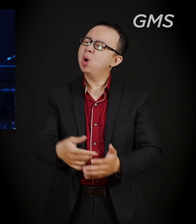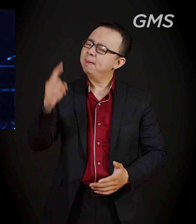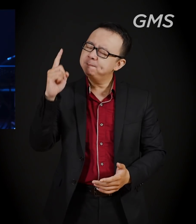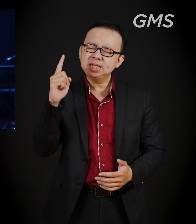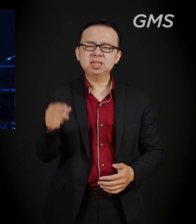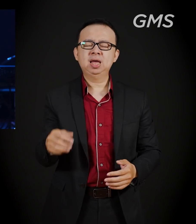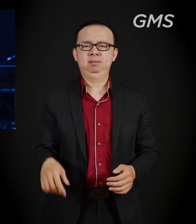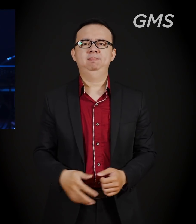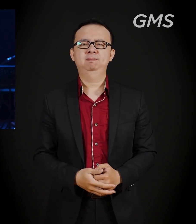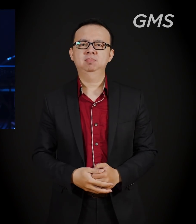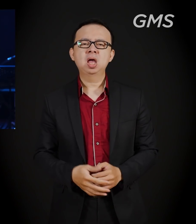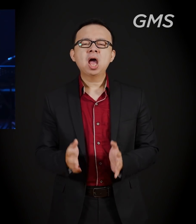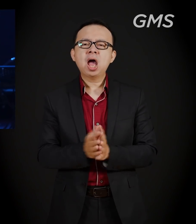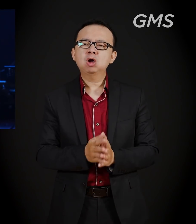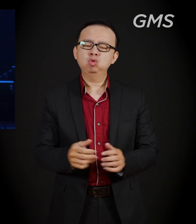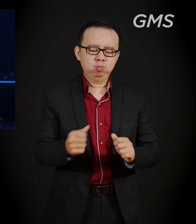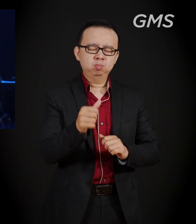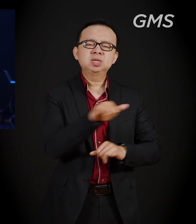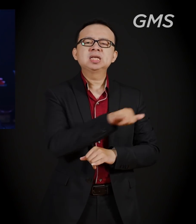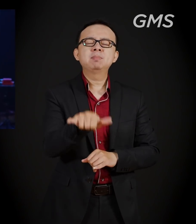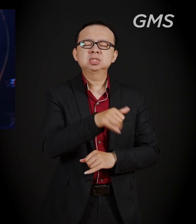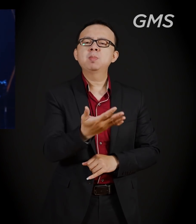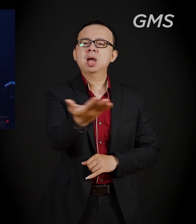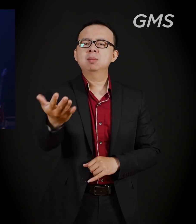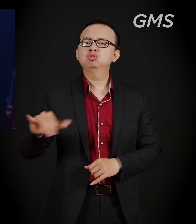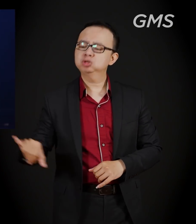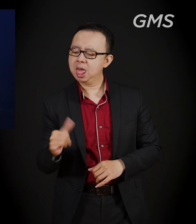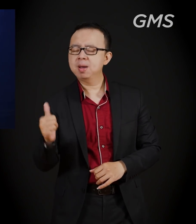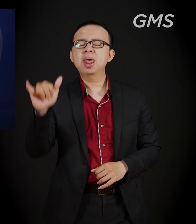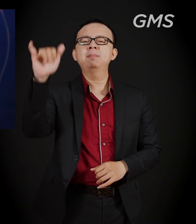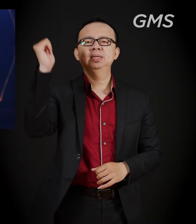menyertai kamu senantiasa sampai kepada akhir zaman.